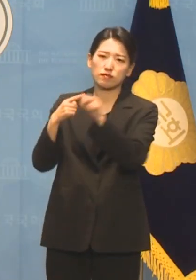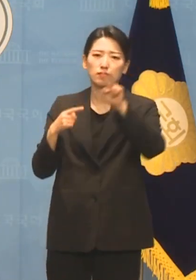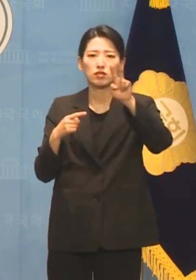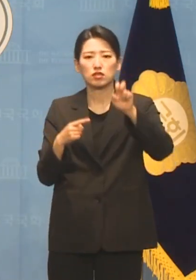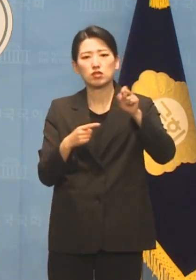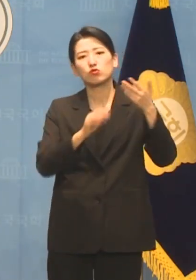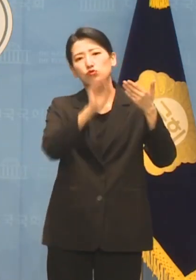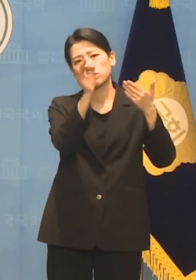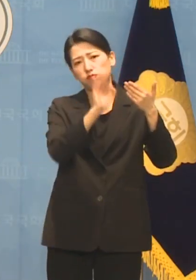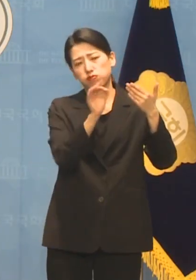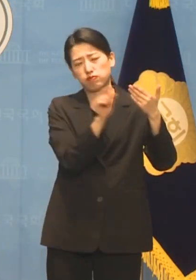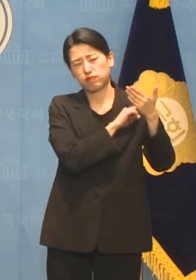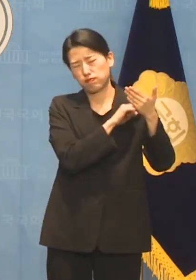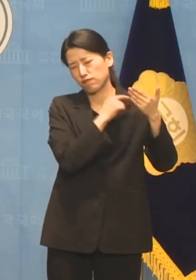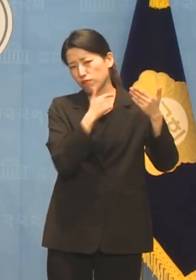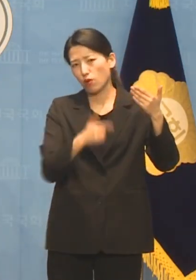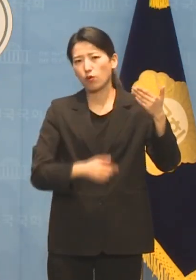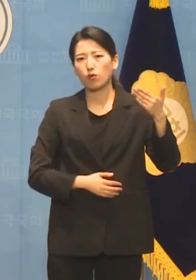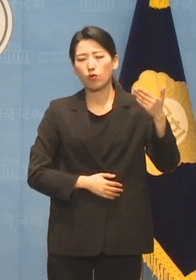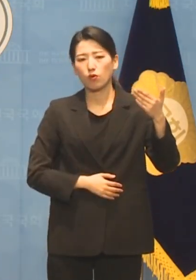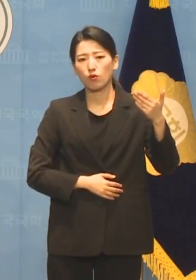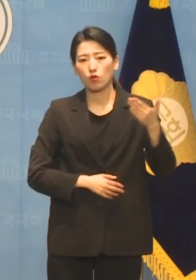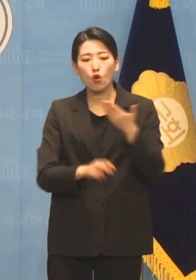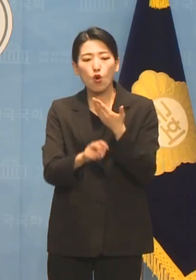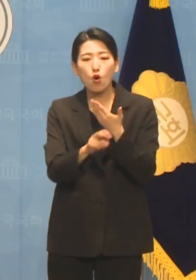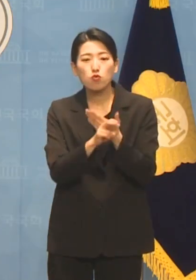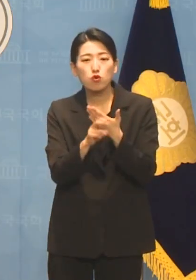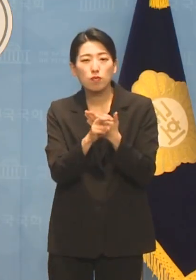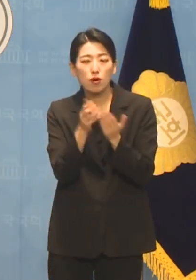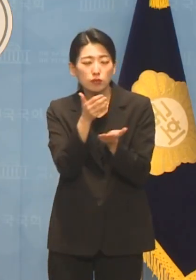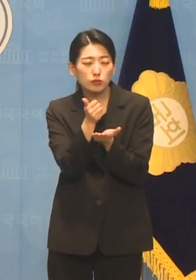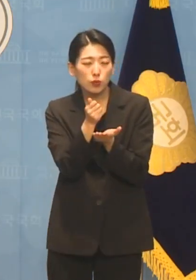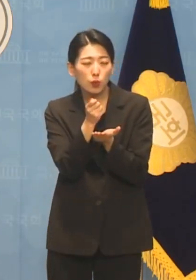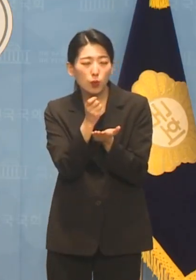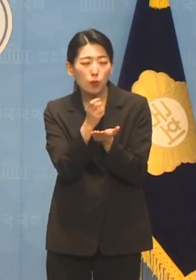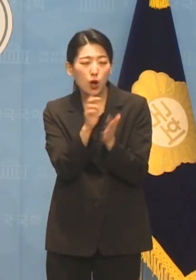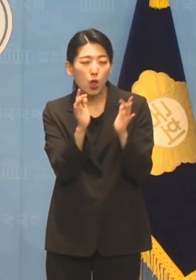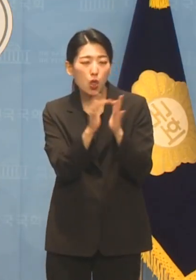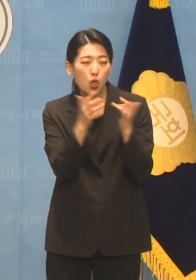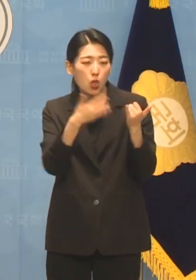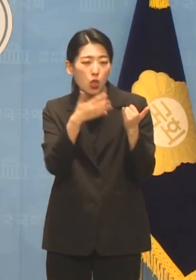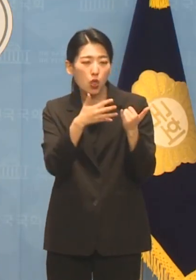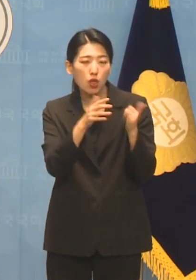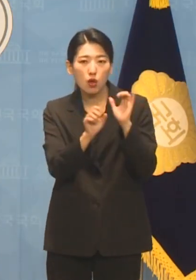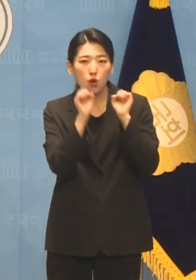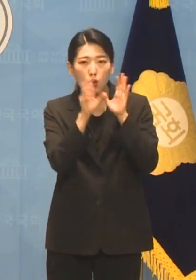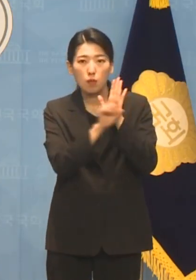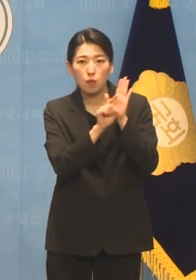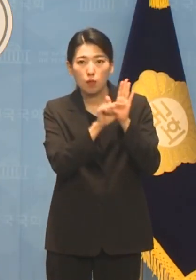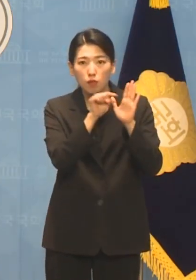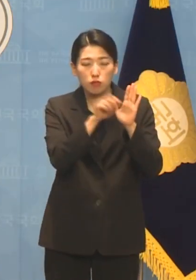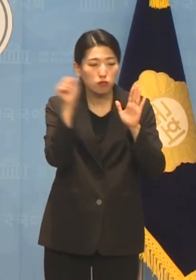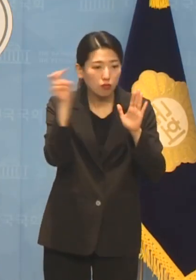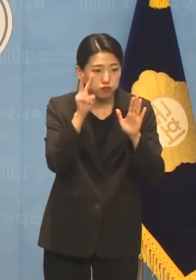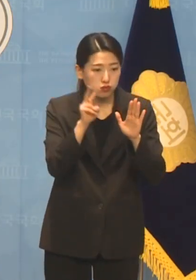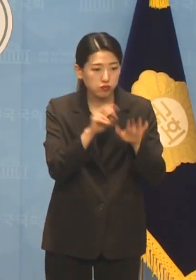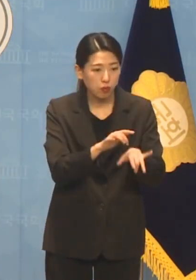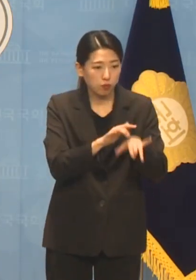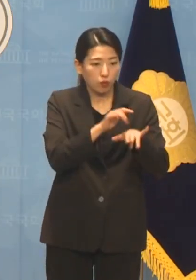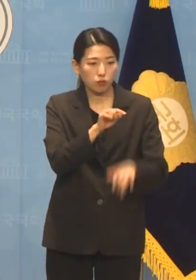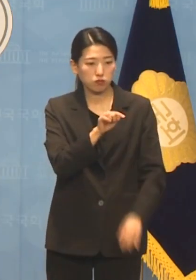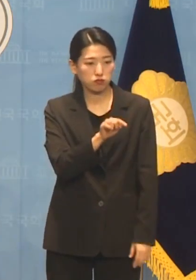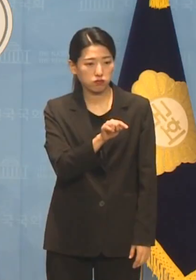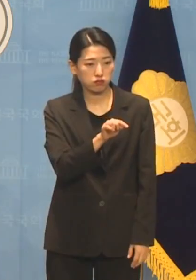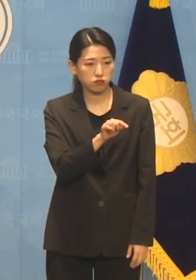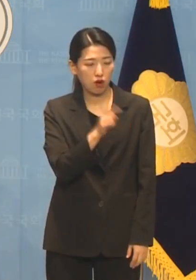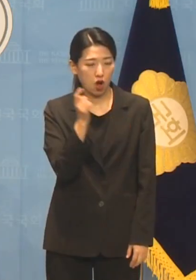29.27%로 가장 많았습니다. 특히 불법 도박 사이트 홍보에 이용되던 유튜브 채널이 좀비 채널로 변경되어